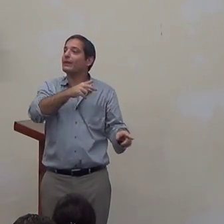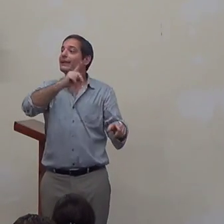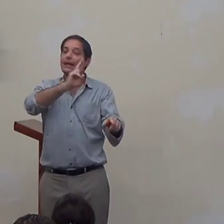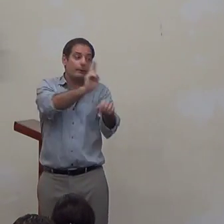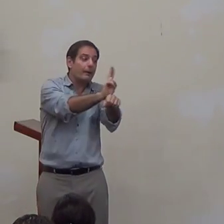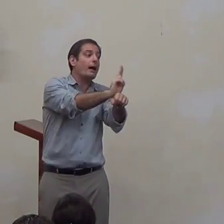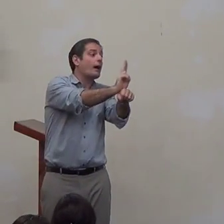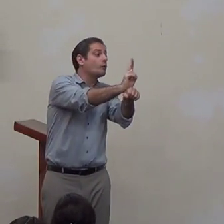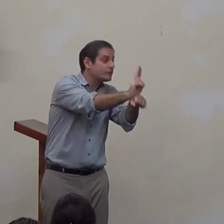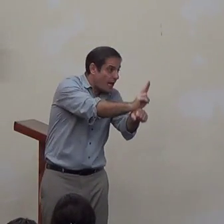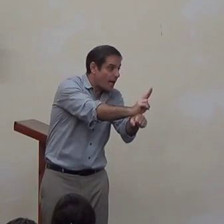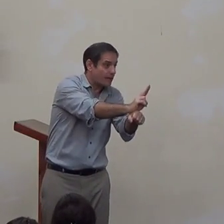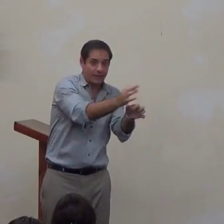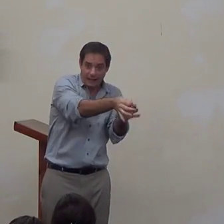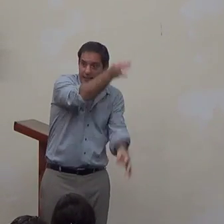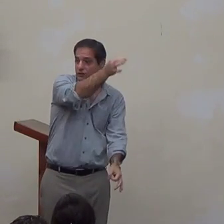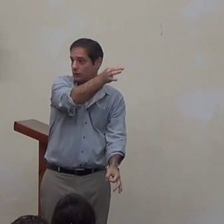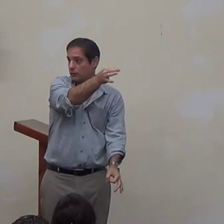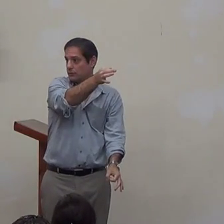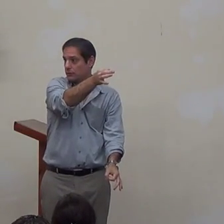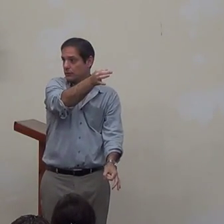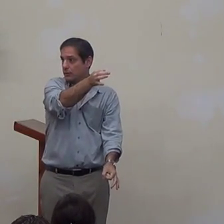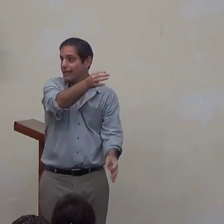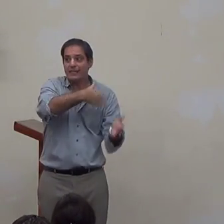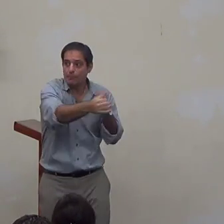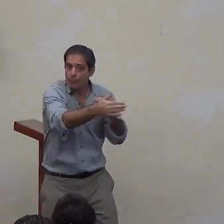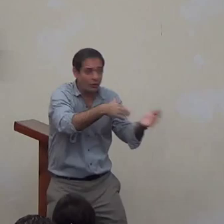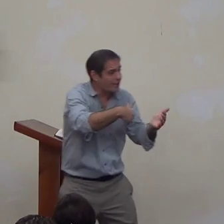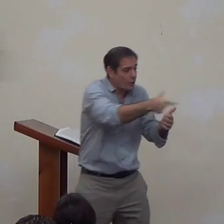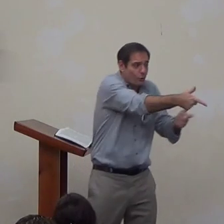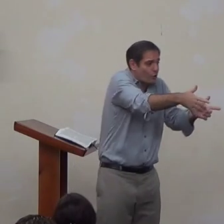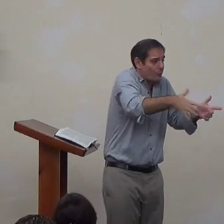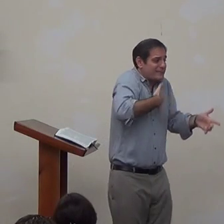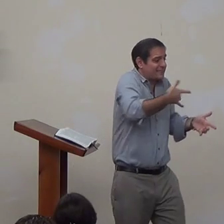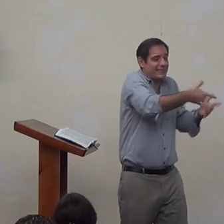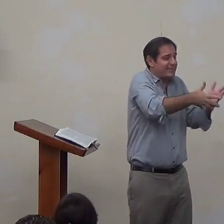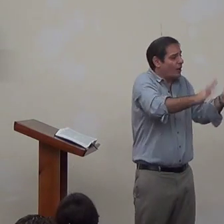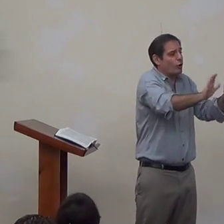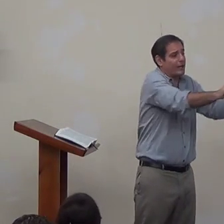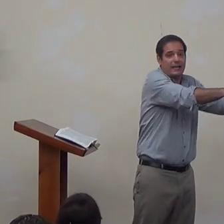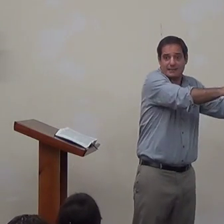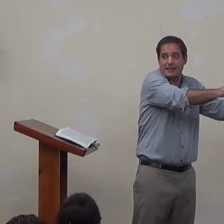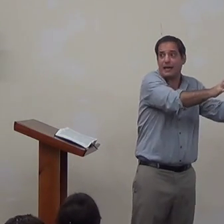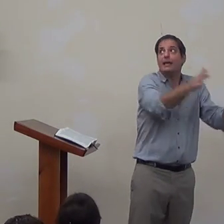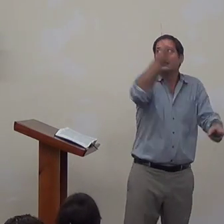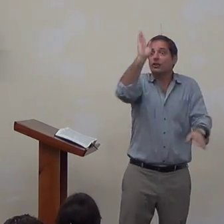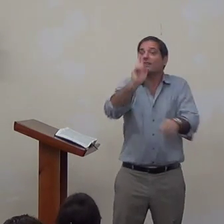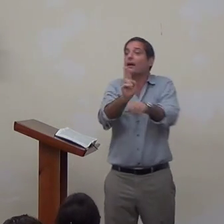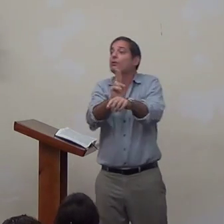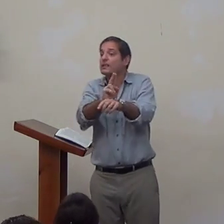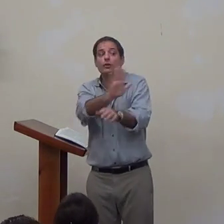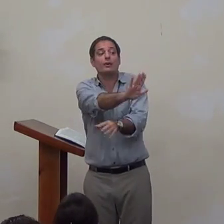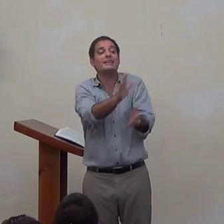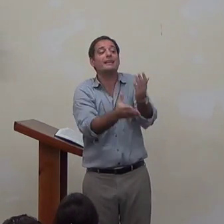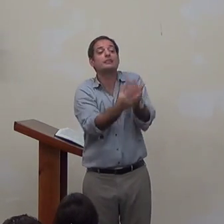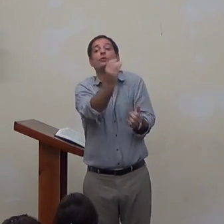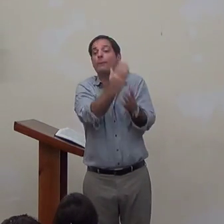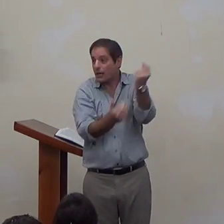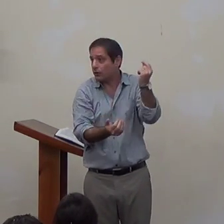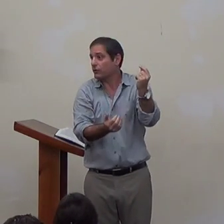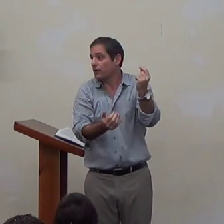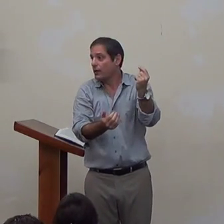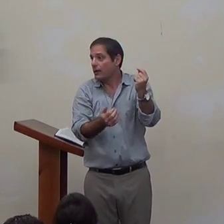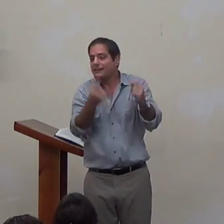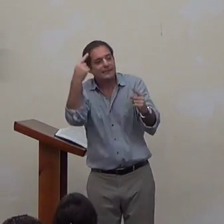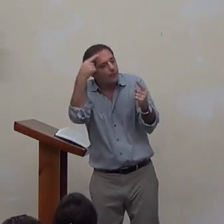ordenado que él iba a usar eso. No importa cómo él se sentía o lo que él hacía, Dios estaba usando lo que tenía en